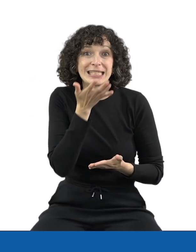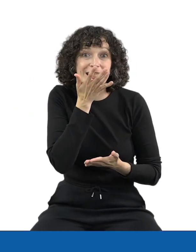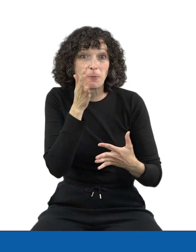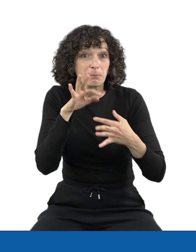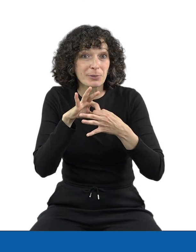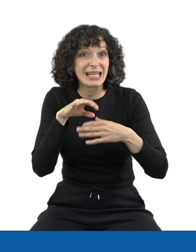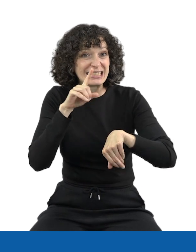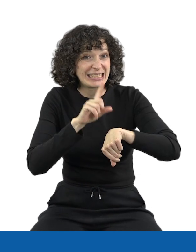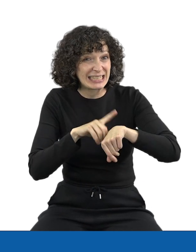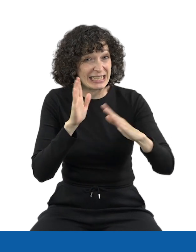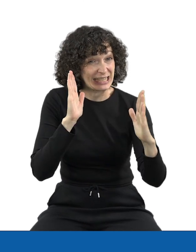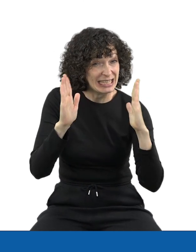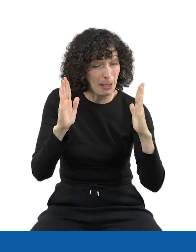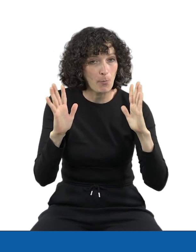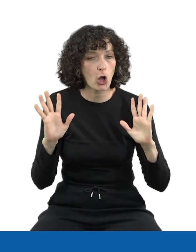signos de tiempo,